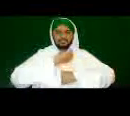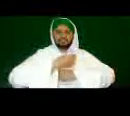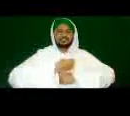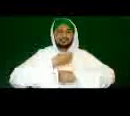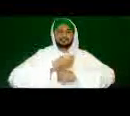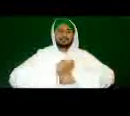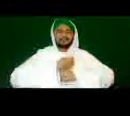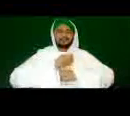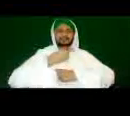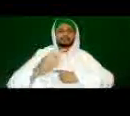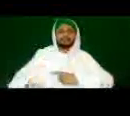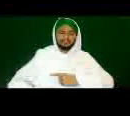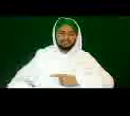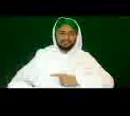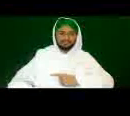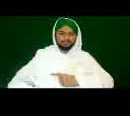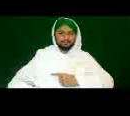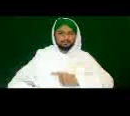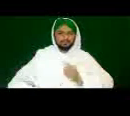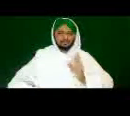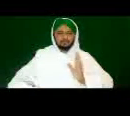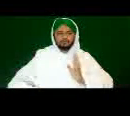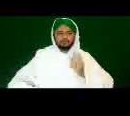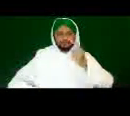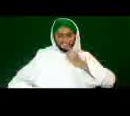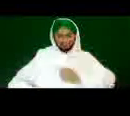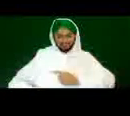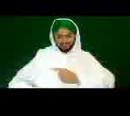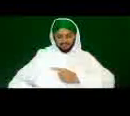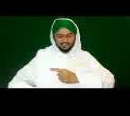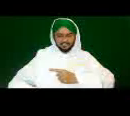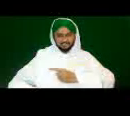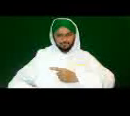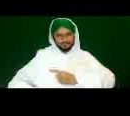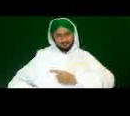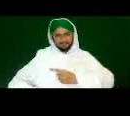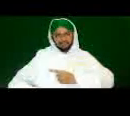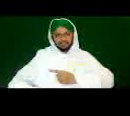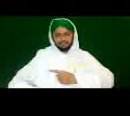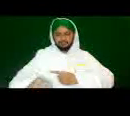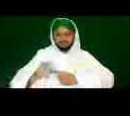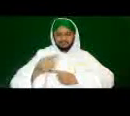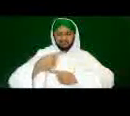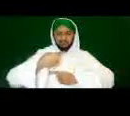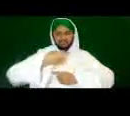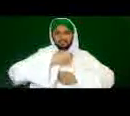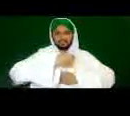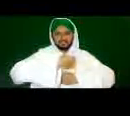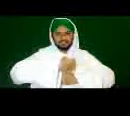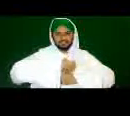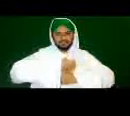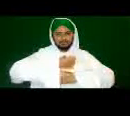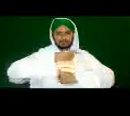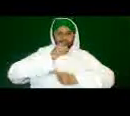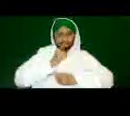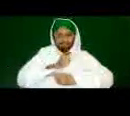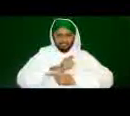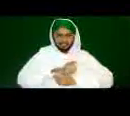سیکھنا. سکھانا، تو یہ ہاتھ اسی طرح رکھیں گے جس طرح تھا. اب پہلے سیکھنے میں یوں کر رہے تھے، سکھانے میں یوں